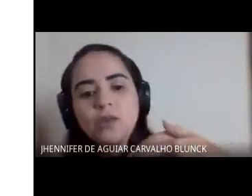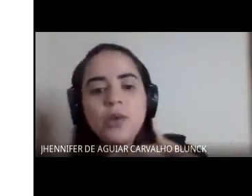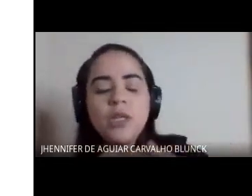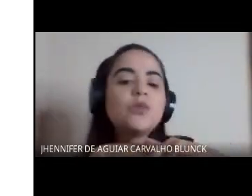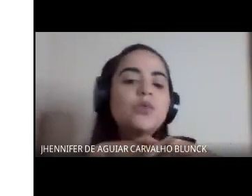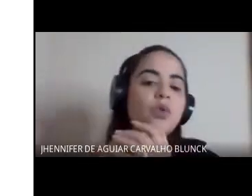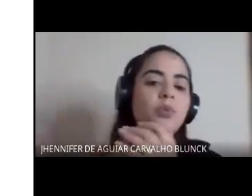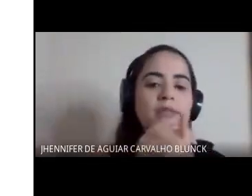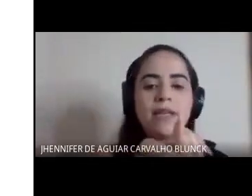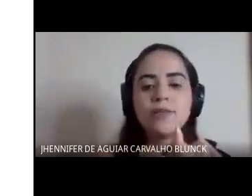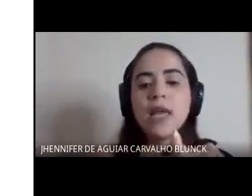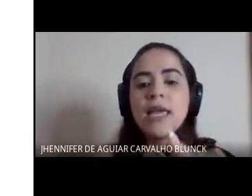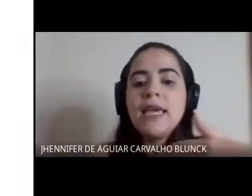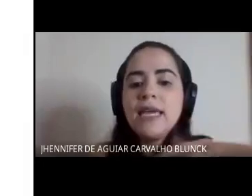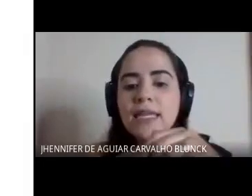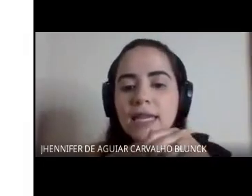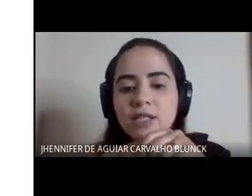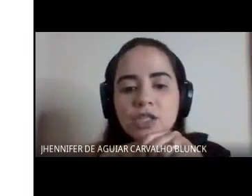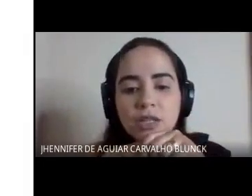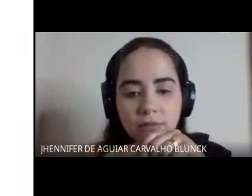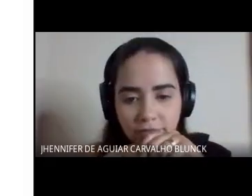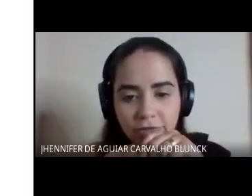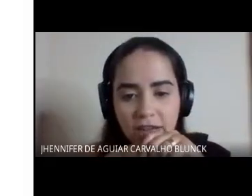está relacionado com o início do seu processo